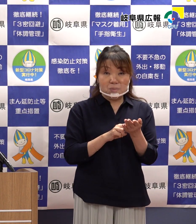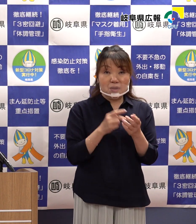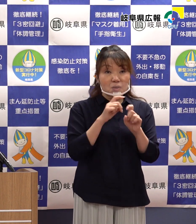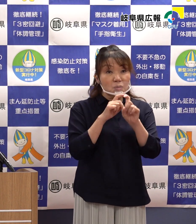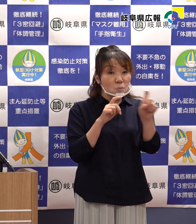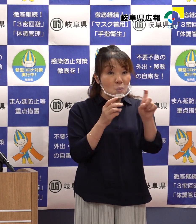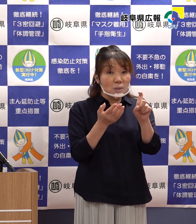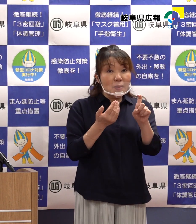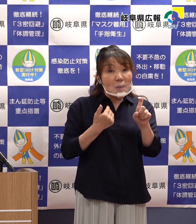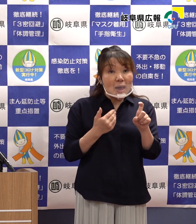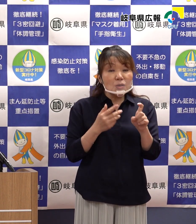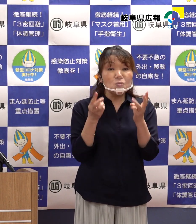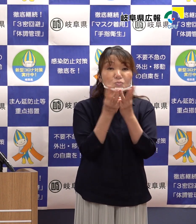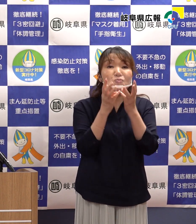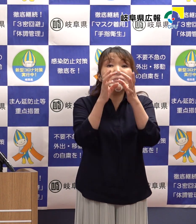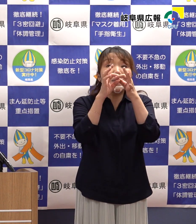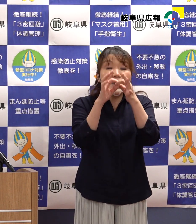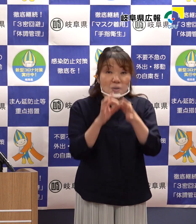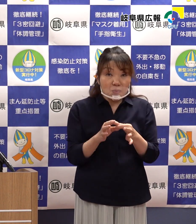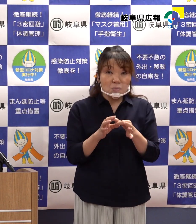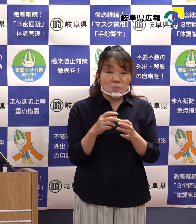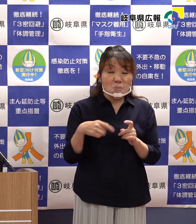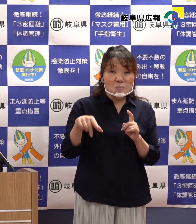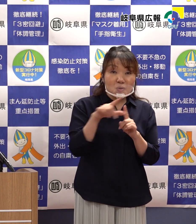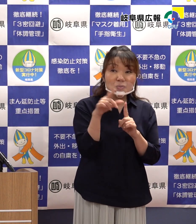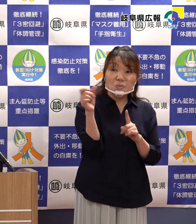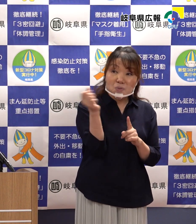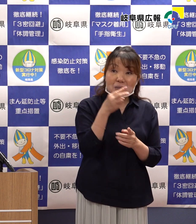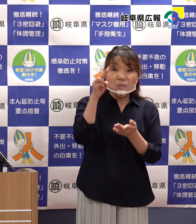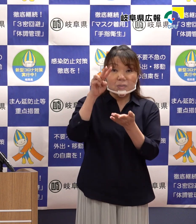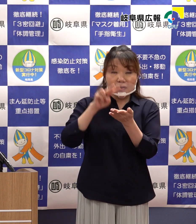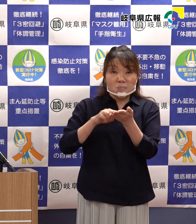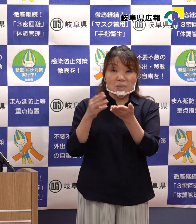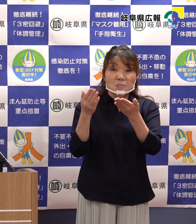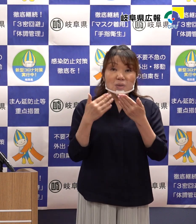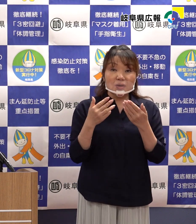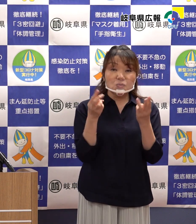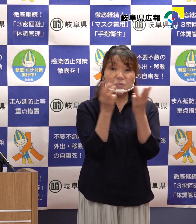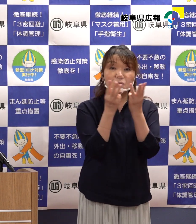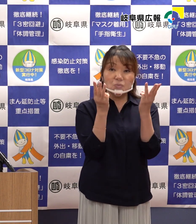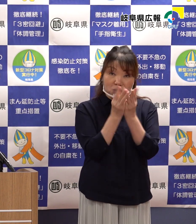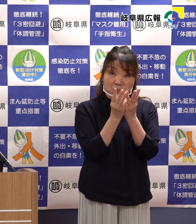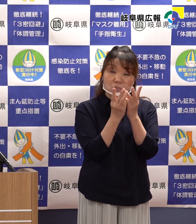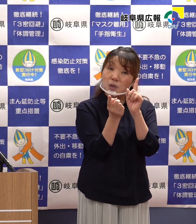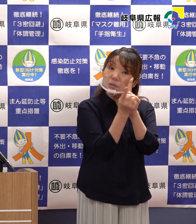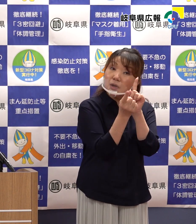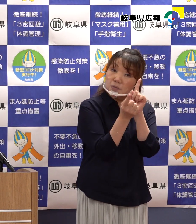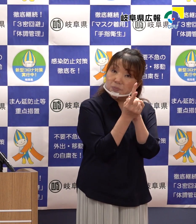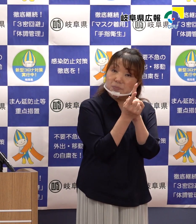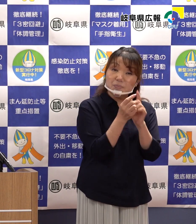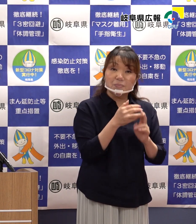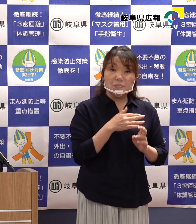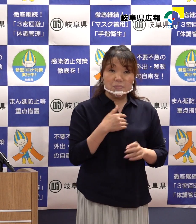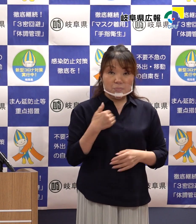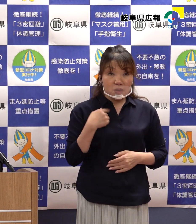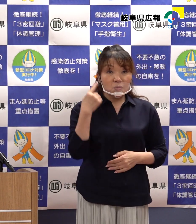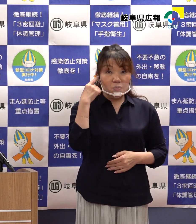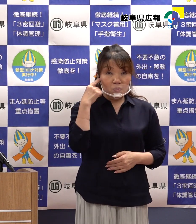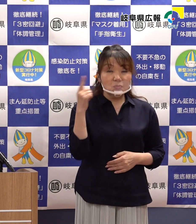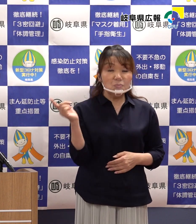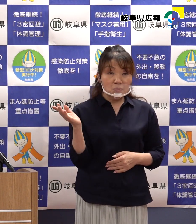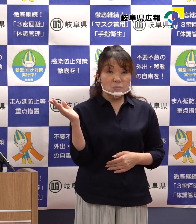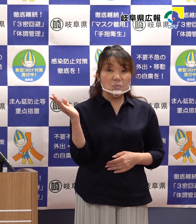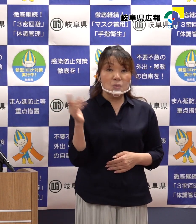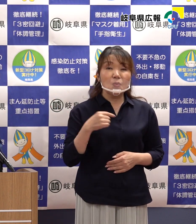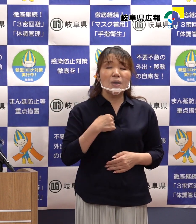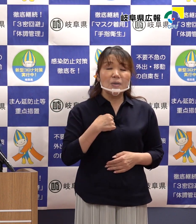前の数字だからこそ、もっと早くやってくれた方が、数字はどんどん対策としては 上がる。私としては、早く